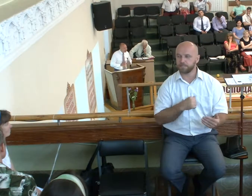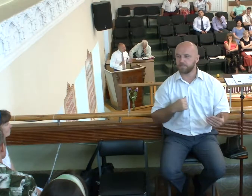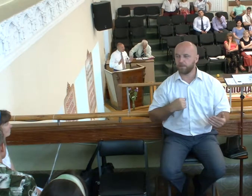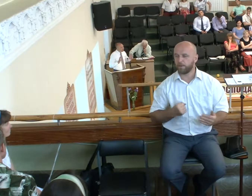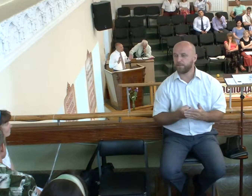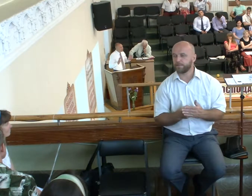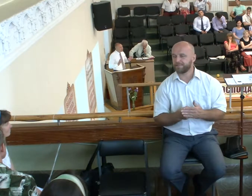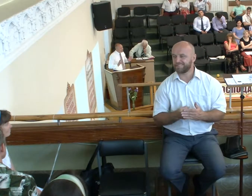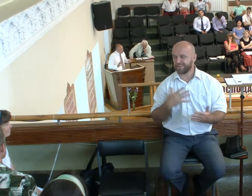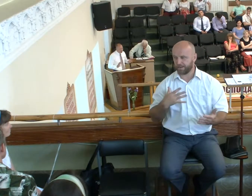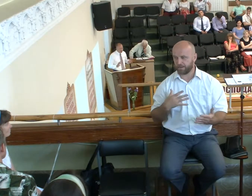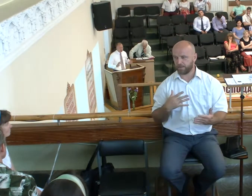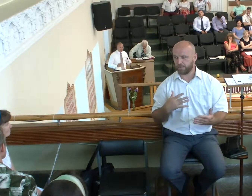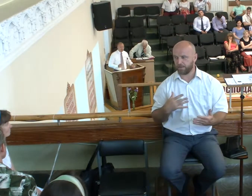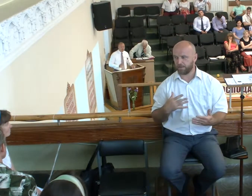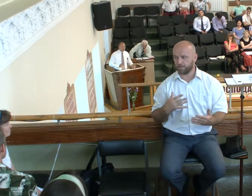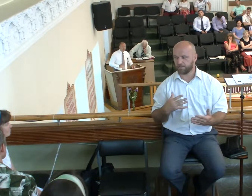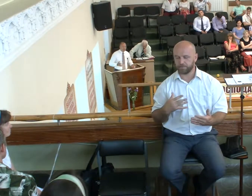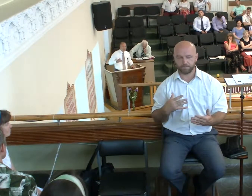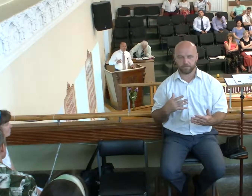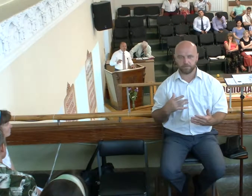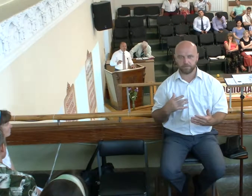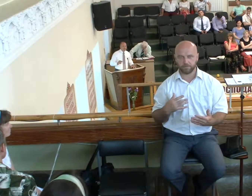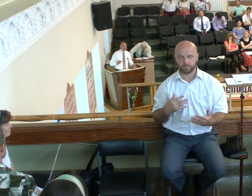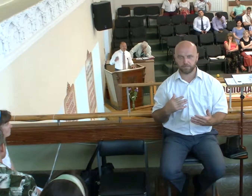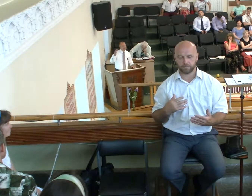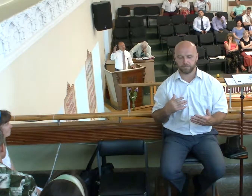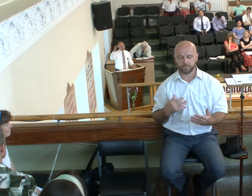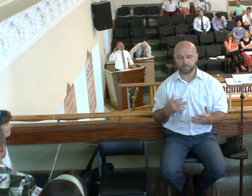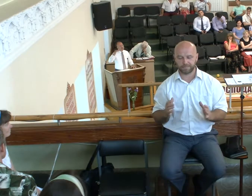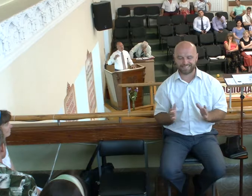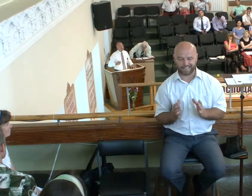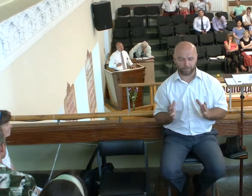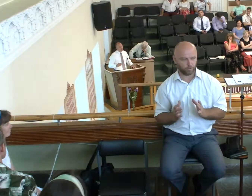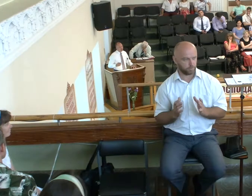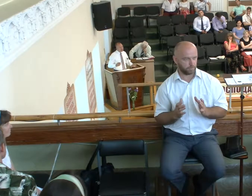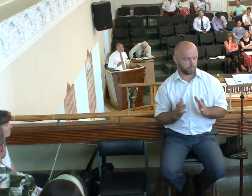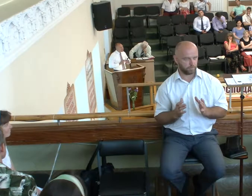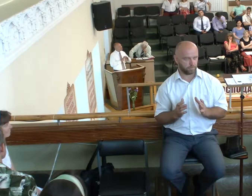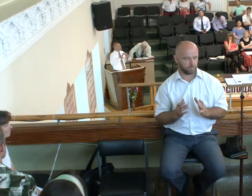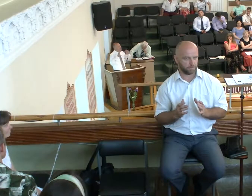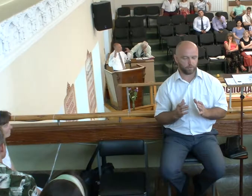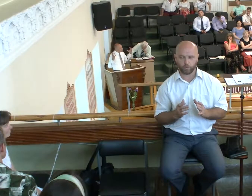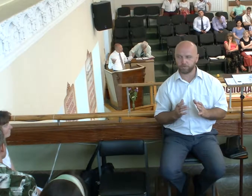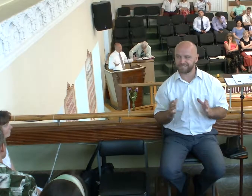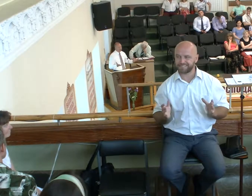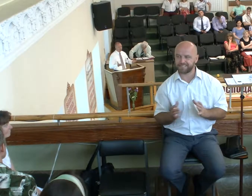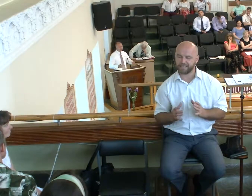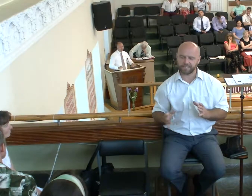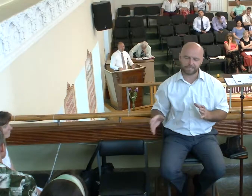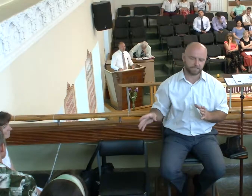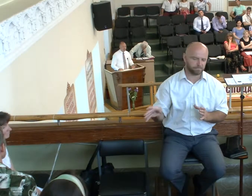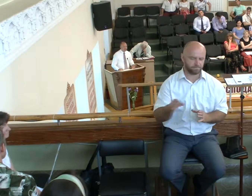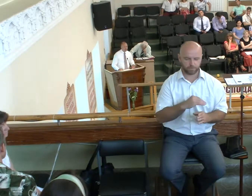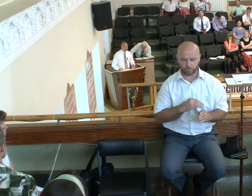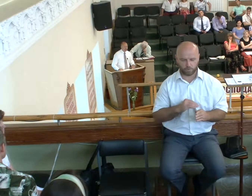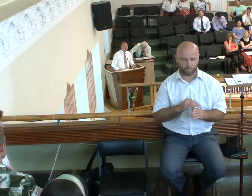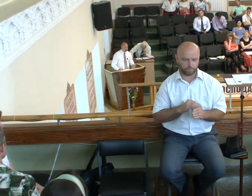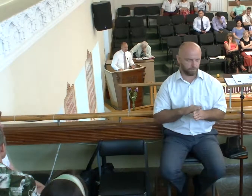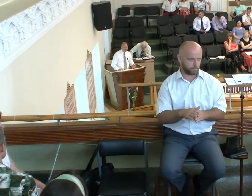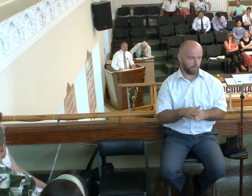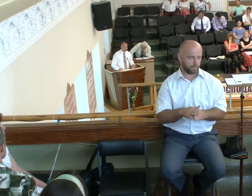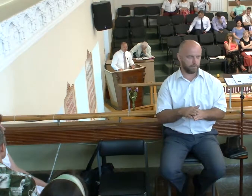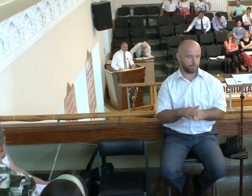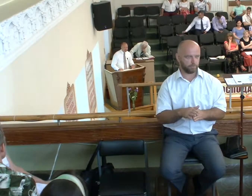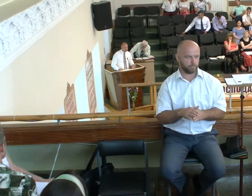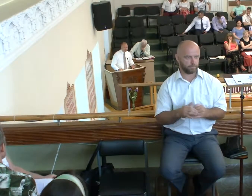Друзья мои, для нас верующих, он не просто ценность номер один, он ценность все во всем.